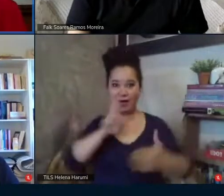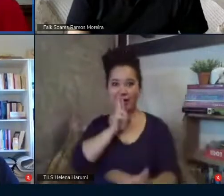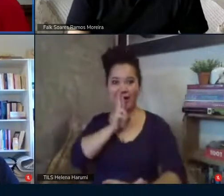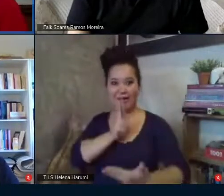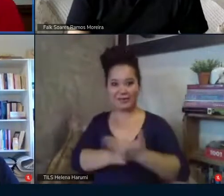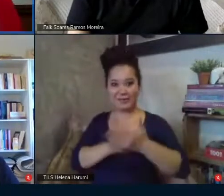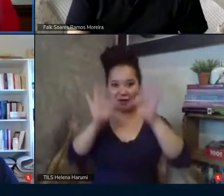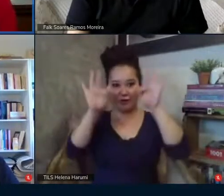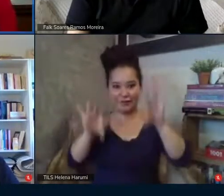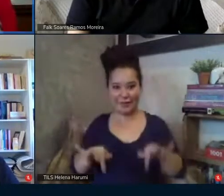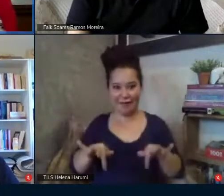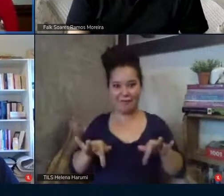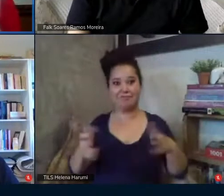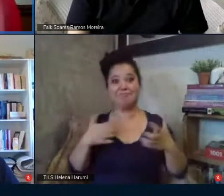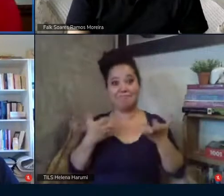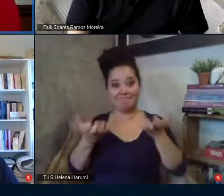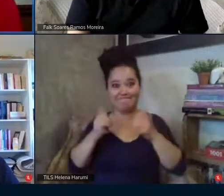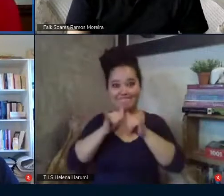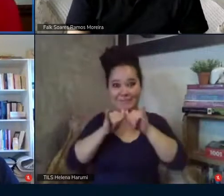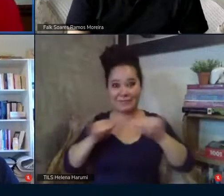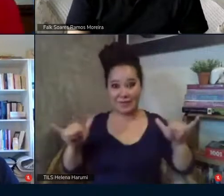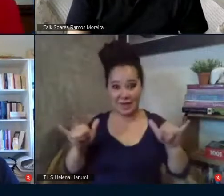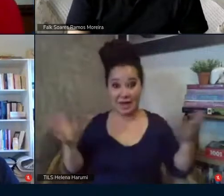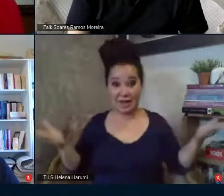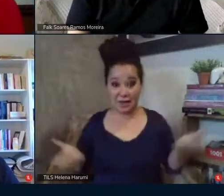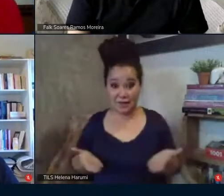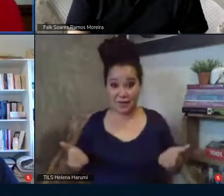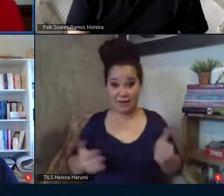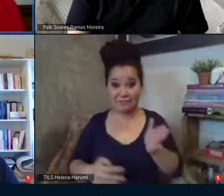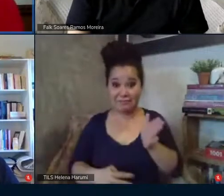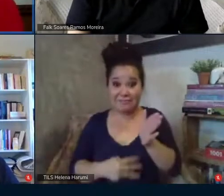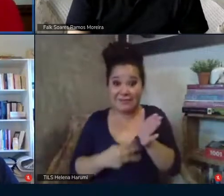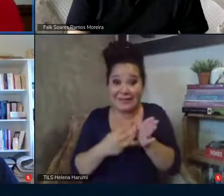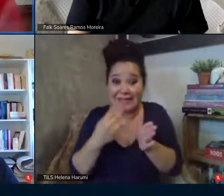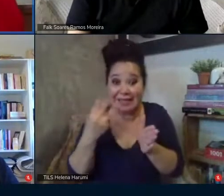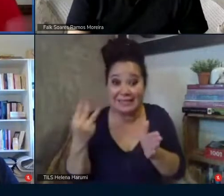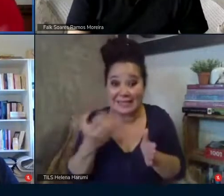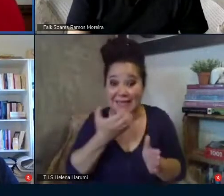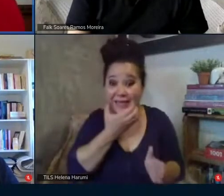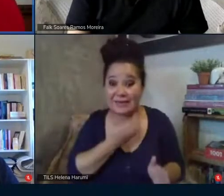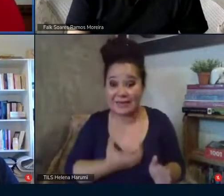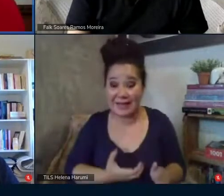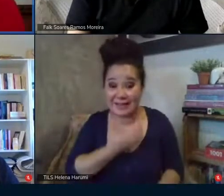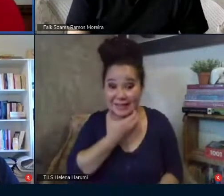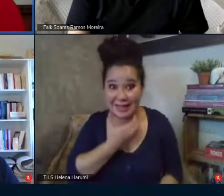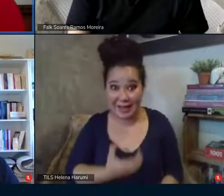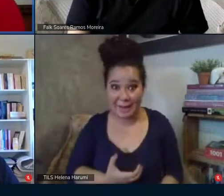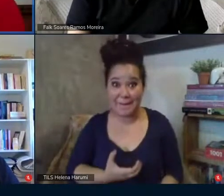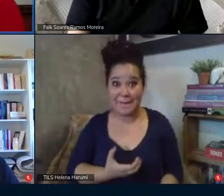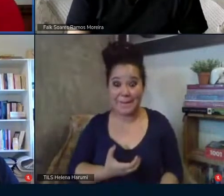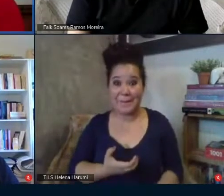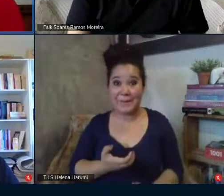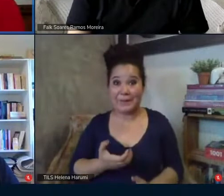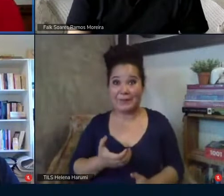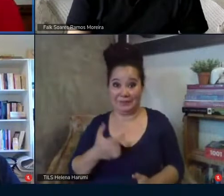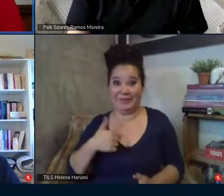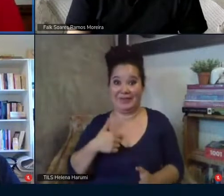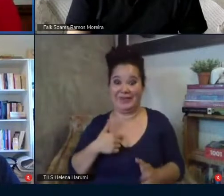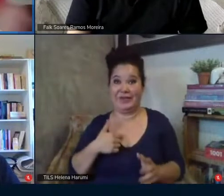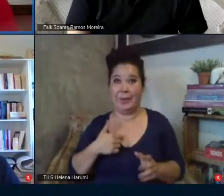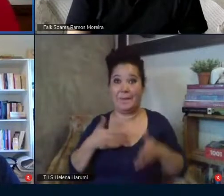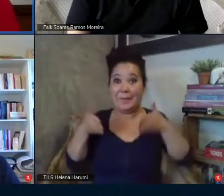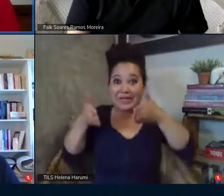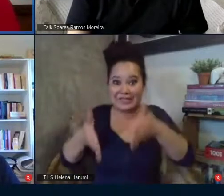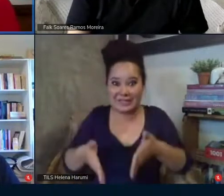esse aqui é o terceiro Natal meu que tem defesa de tese às vésperas do Natal. Aliás,